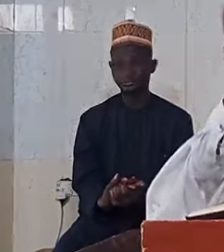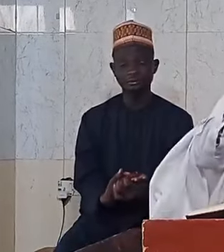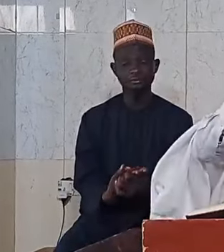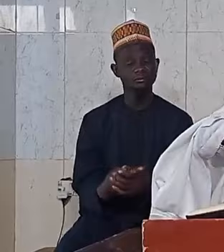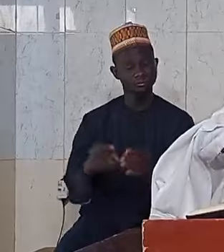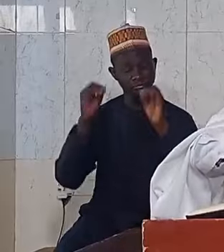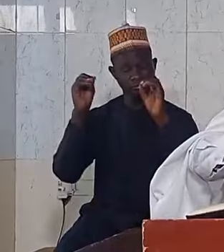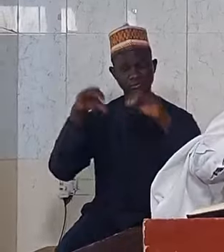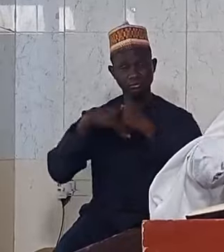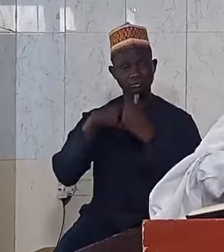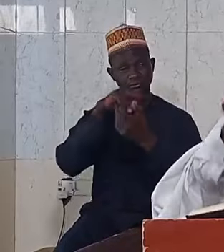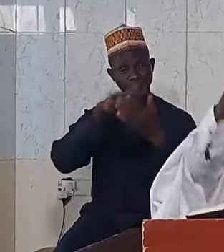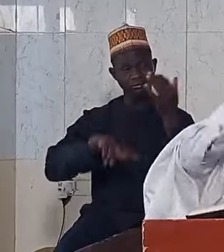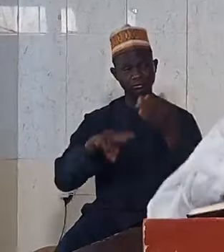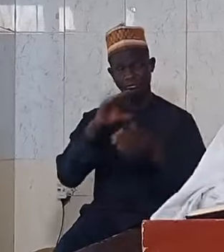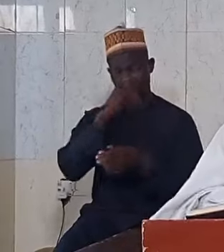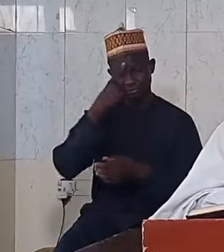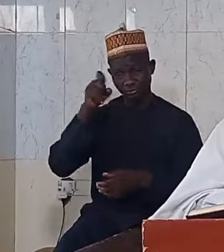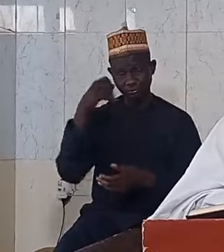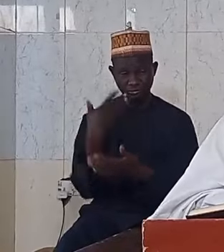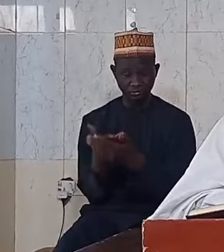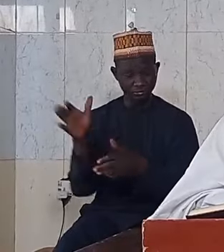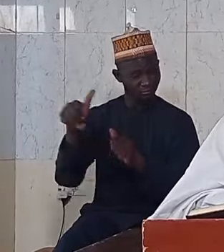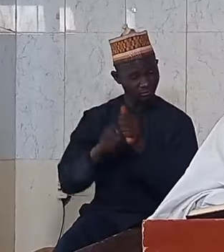koya maka yadda ake karantawa kuma sannan ka haddace